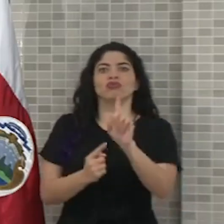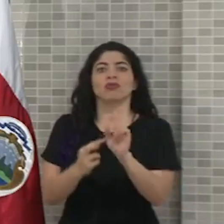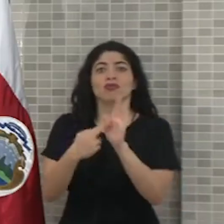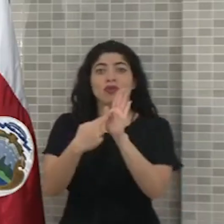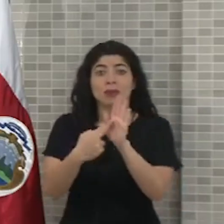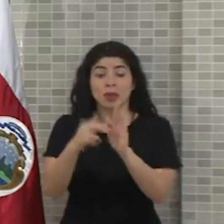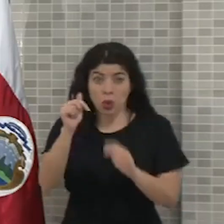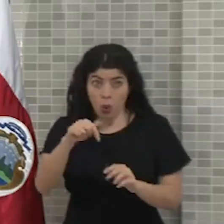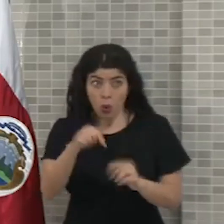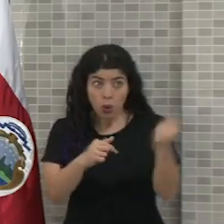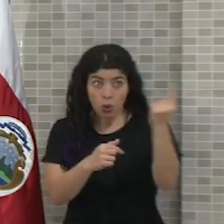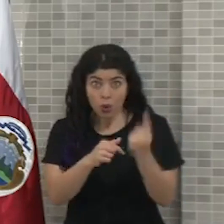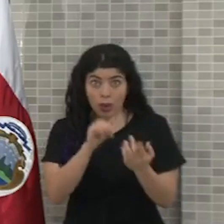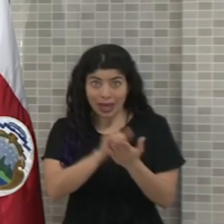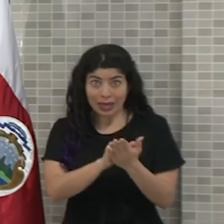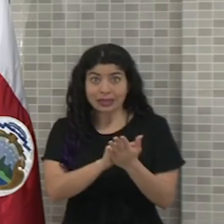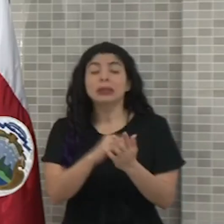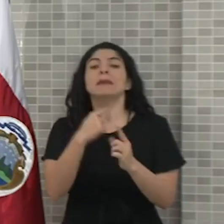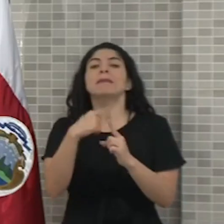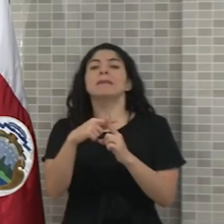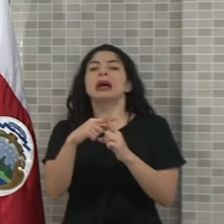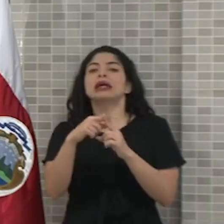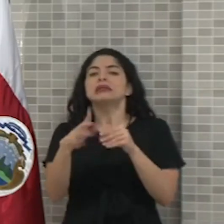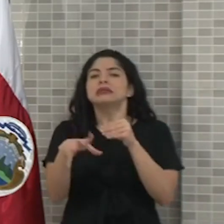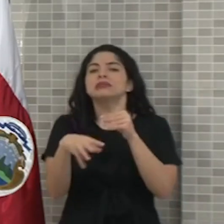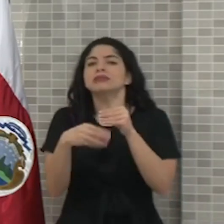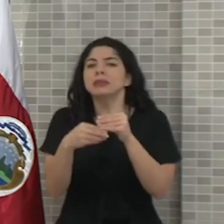eso y a dar un paso más.